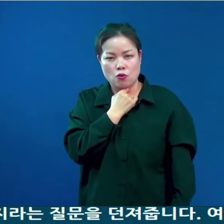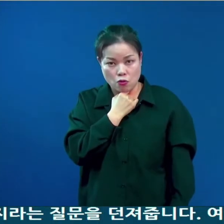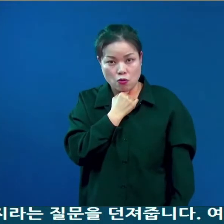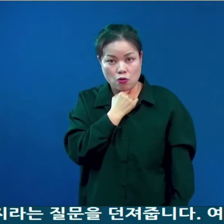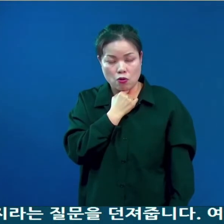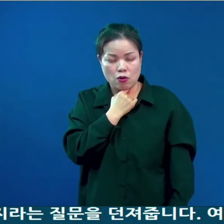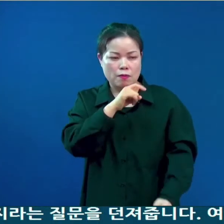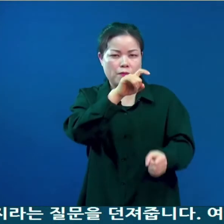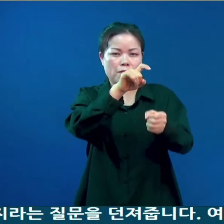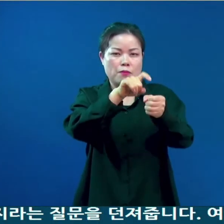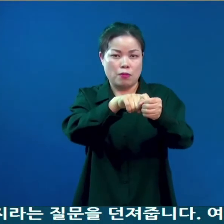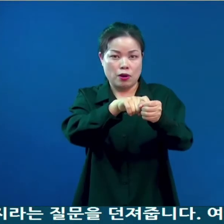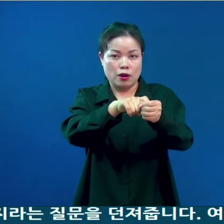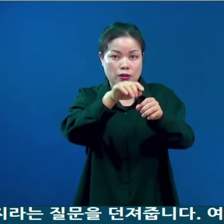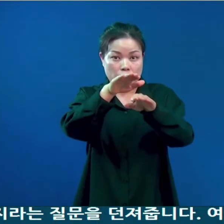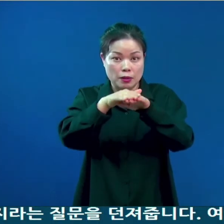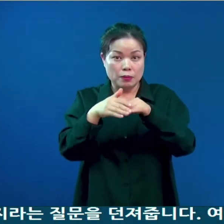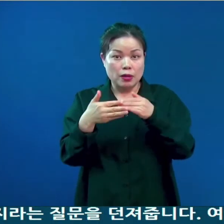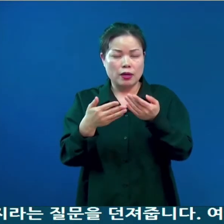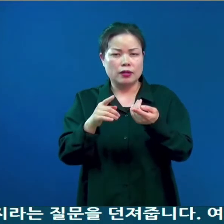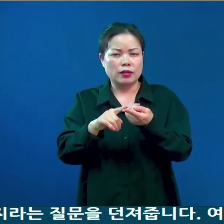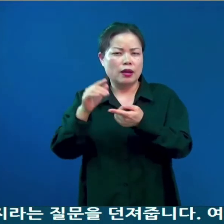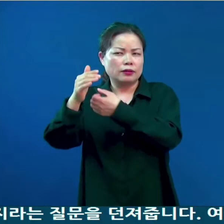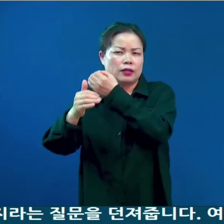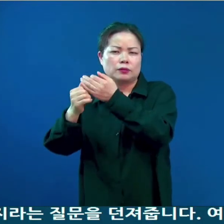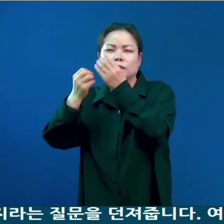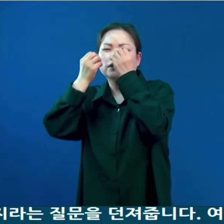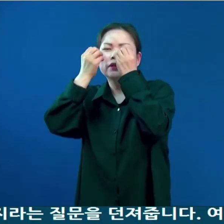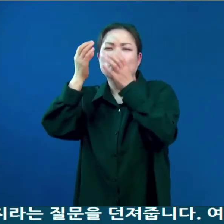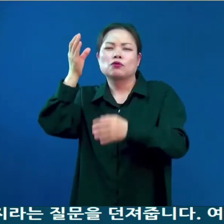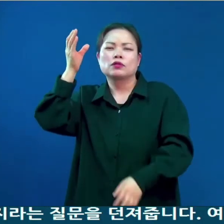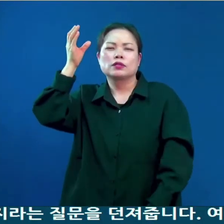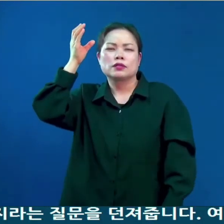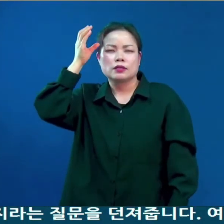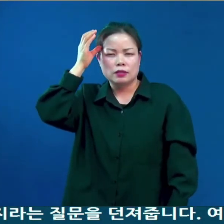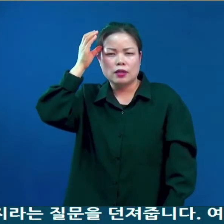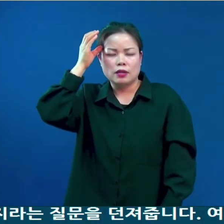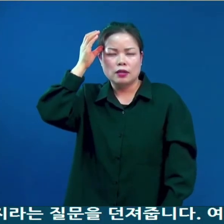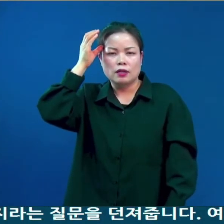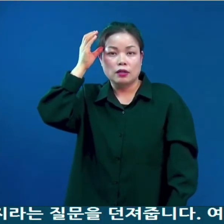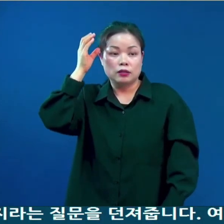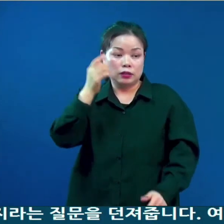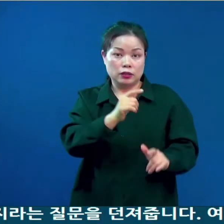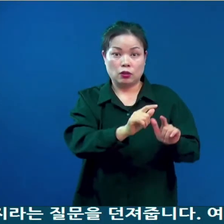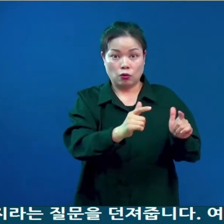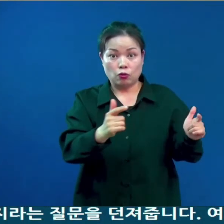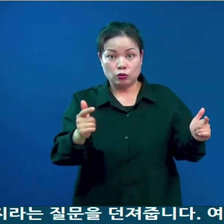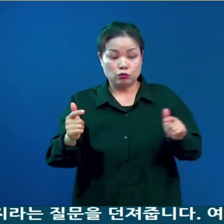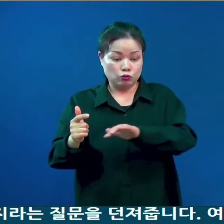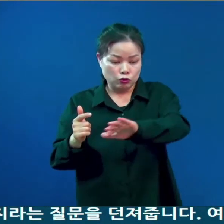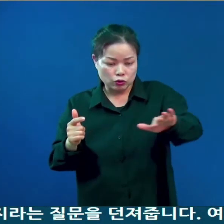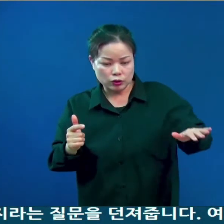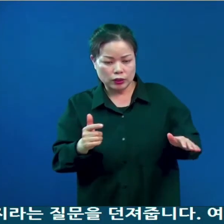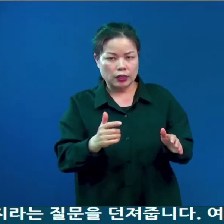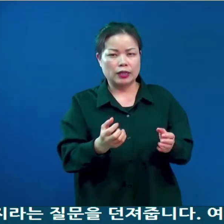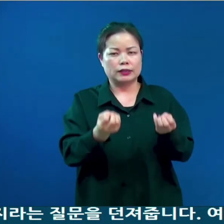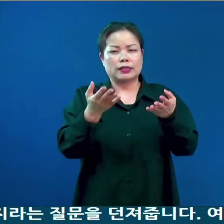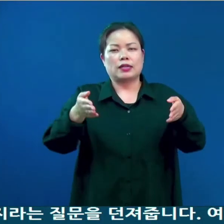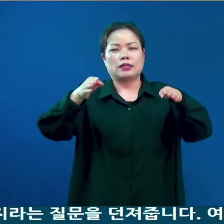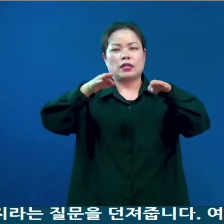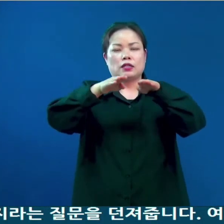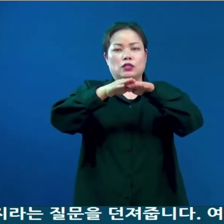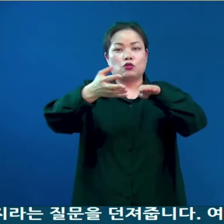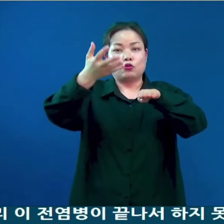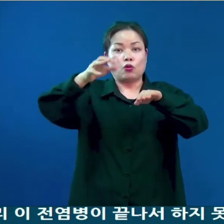될 목표, 예배에 대한 하나님의 새로운 기대, 이런 것들이 우리의 제단과 이 터